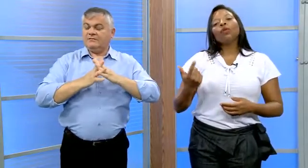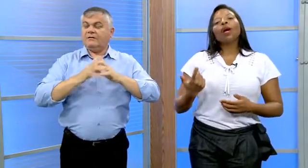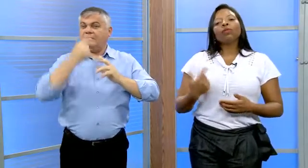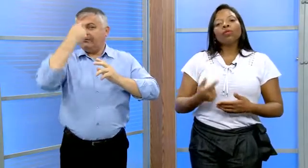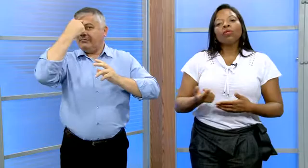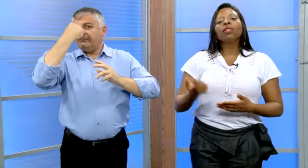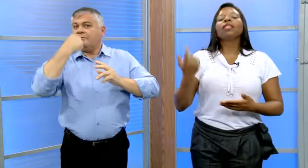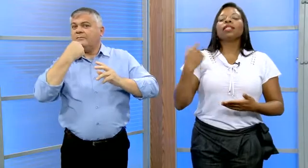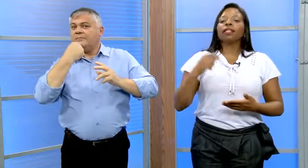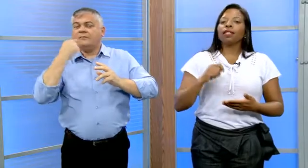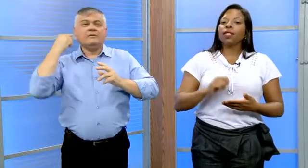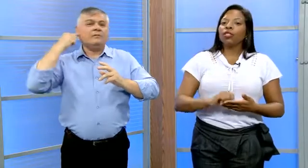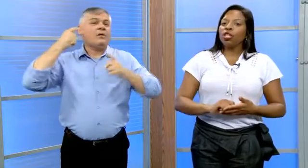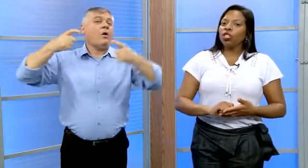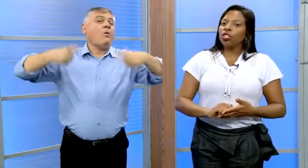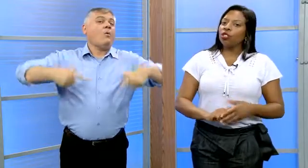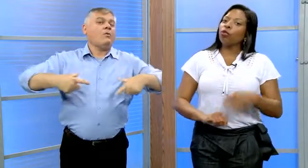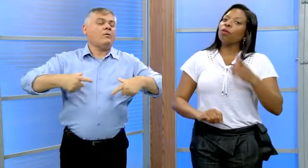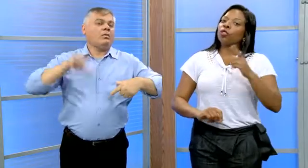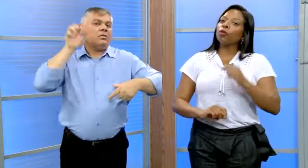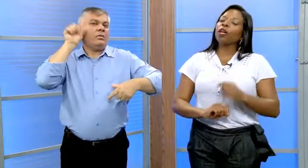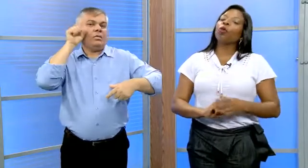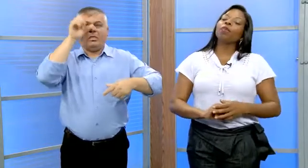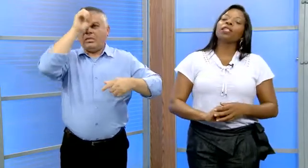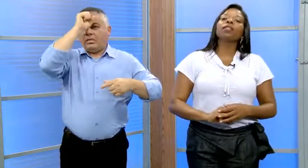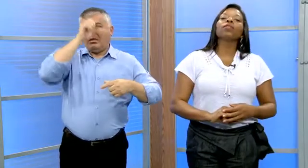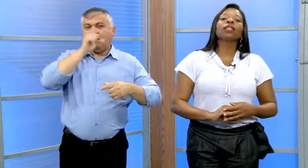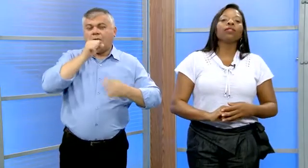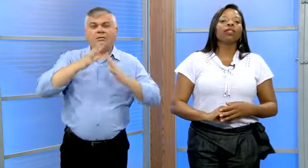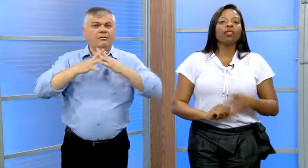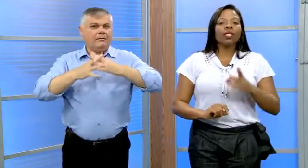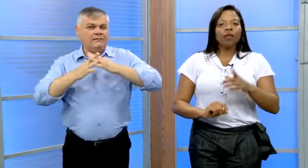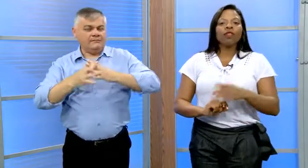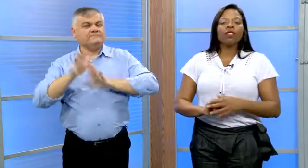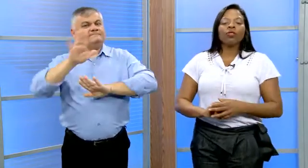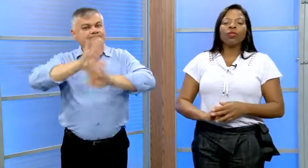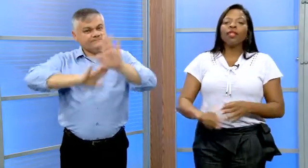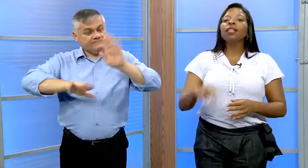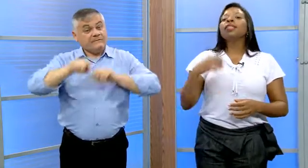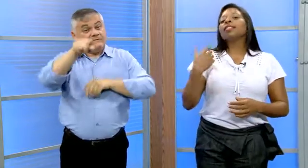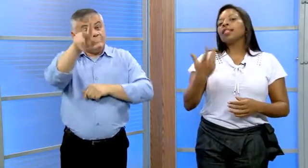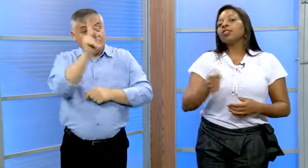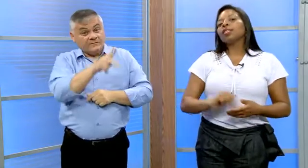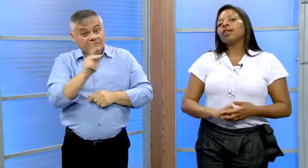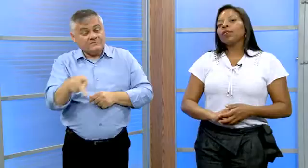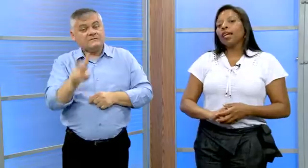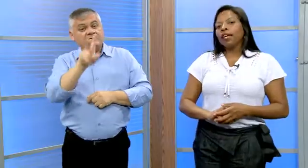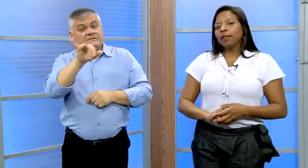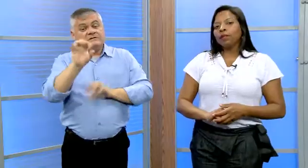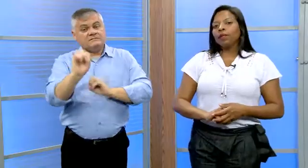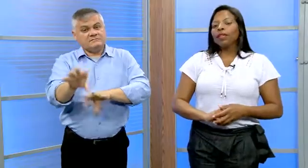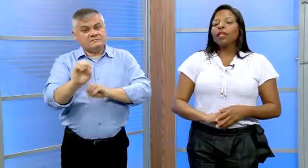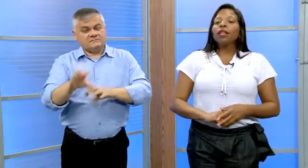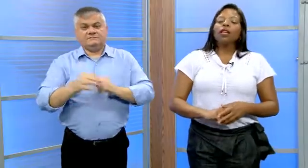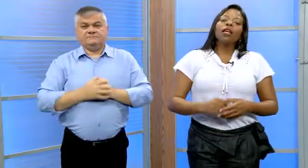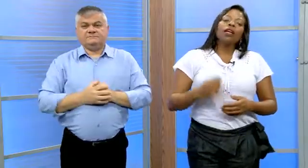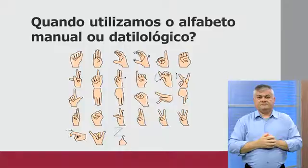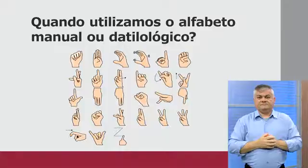o aluno necessitar de registro ou mesmo para compreensão daquilo que você, professor, está dizendo a ele.